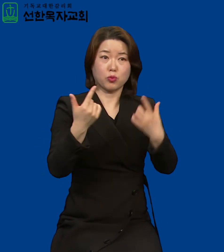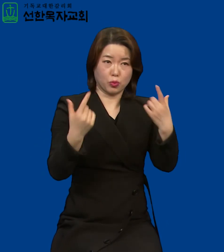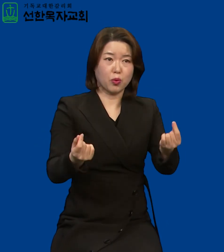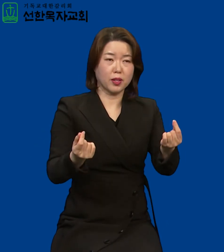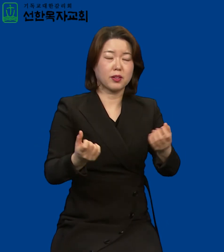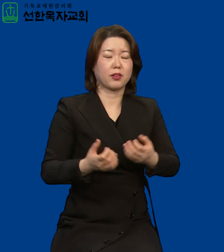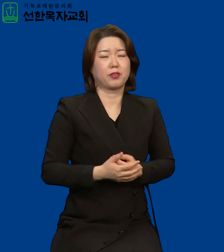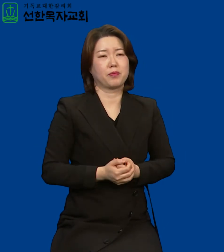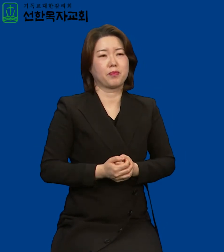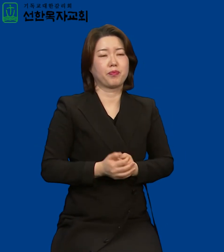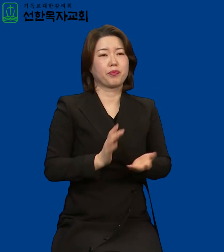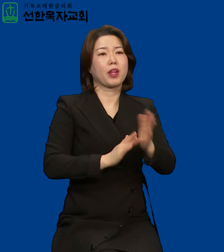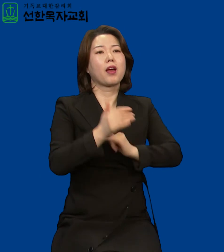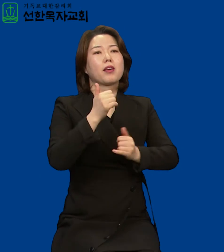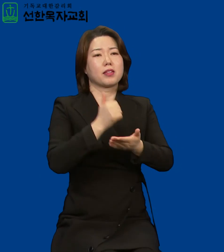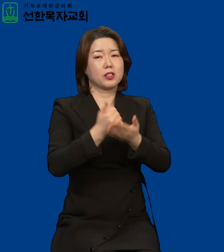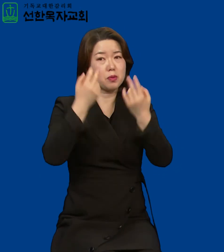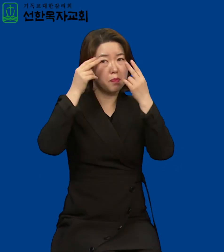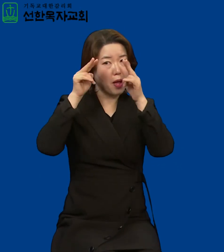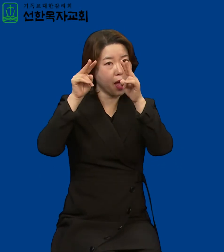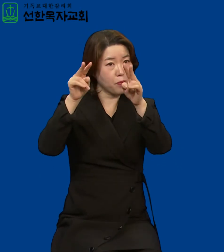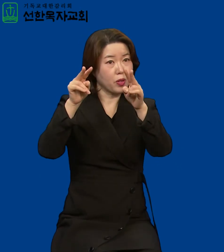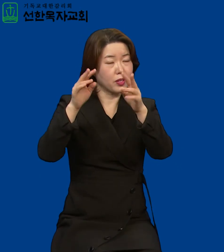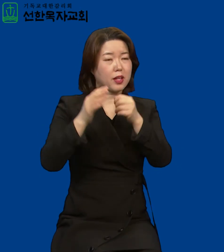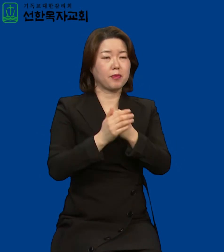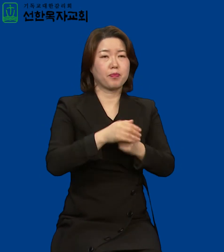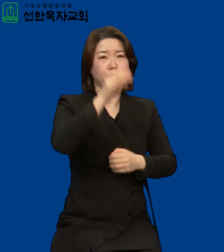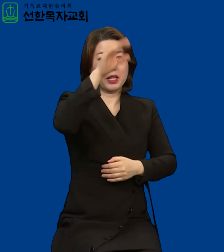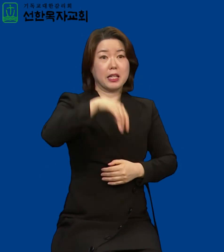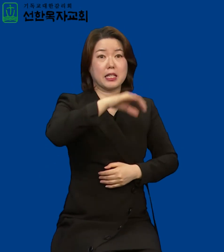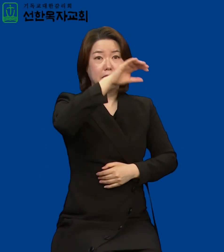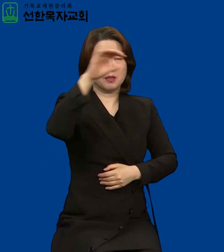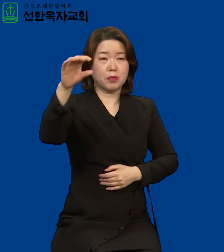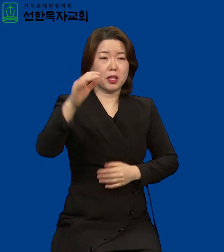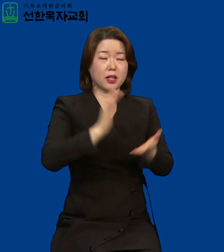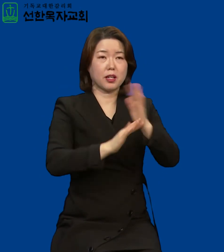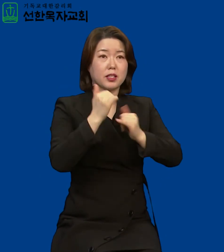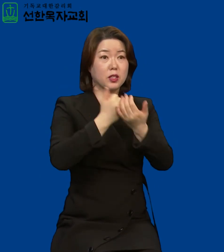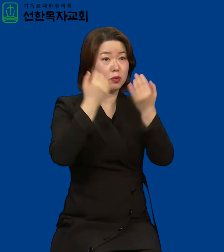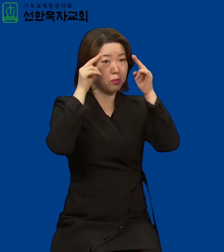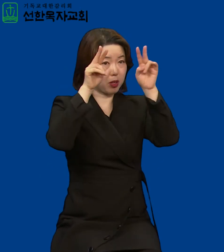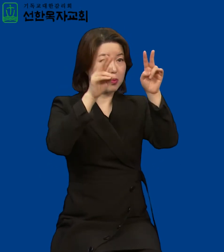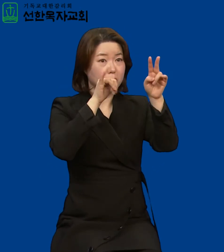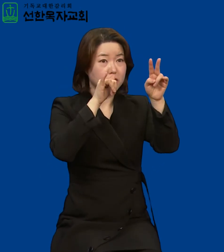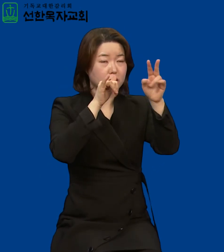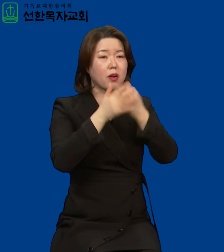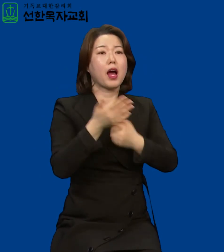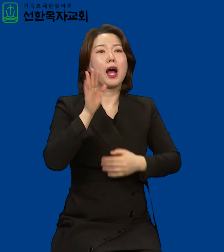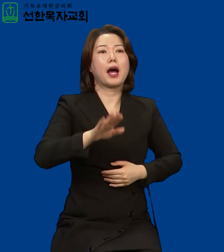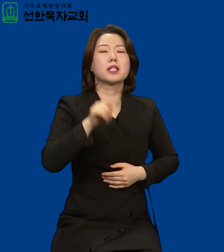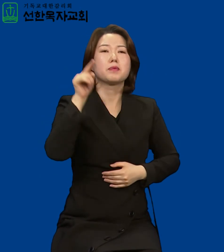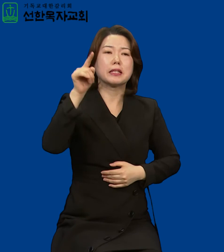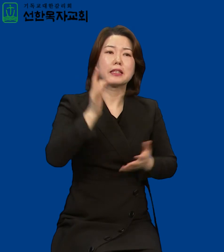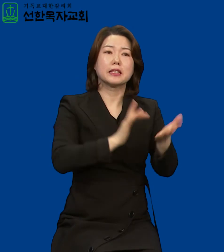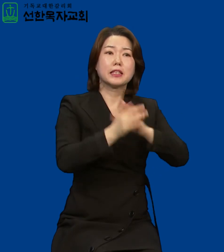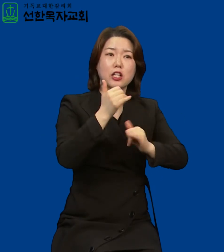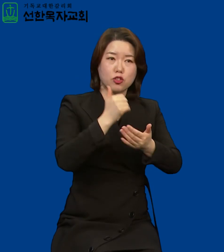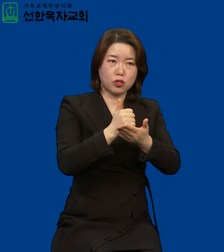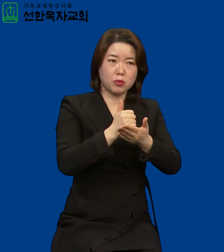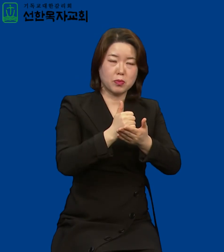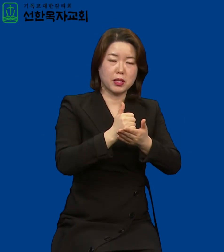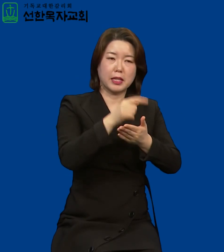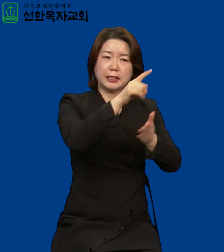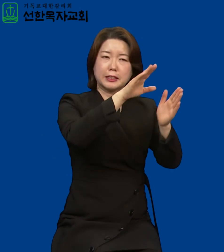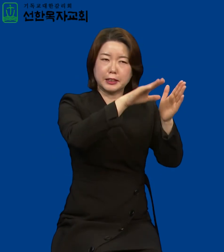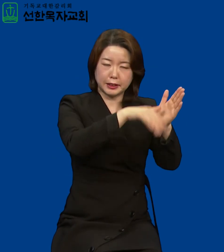우리는 예수님을 바라보는데 십자가의 예수님을 바라봅니다. 그렇지만 그 예수님은 그